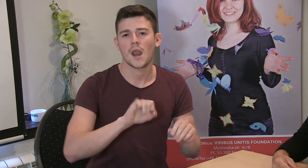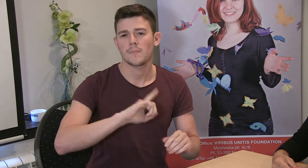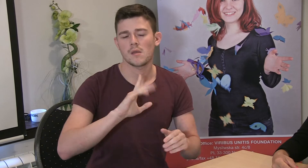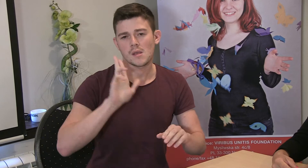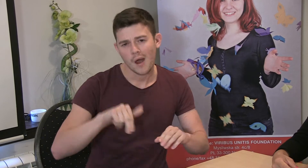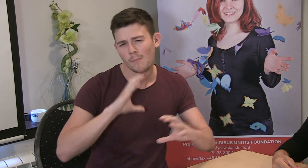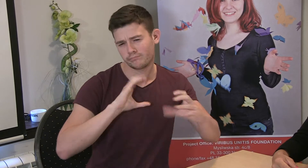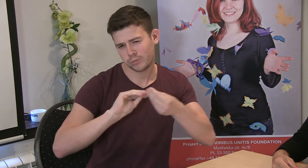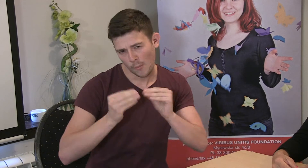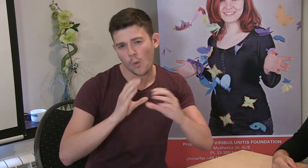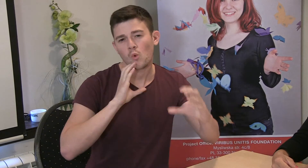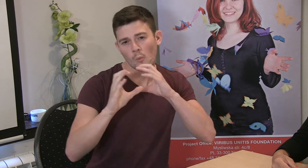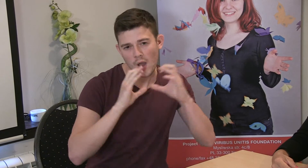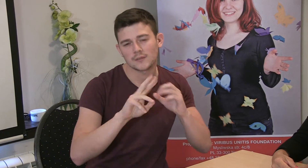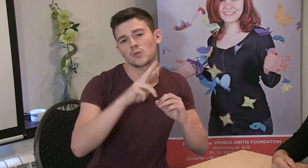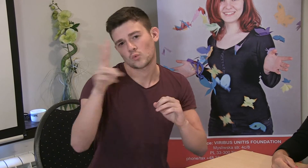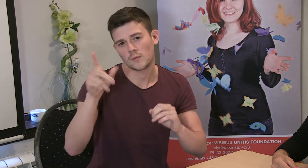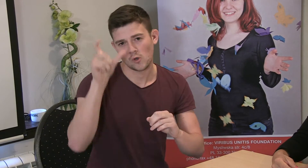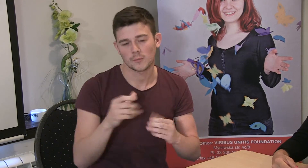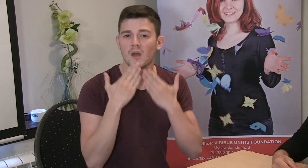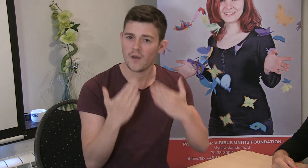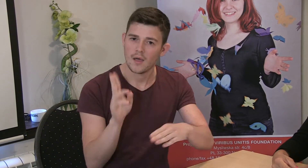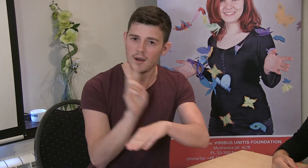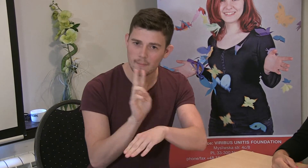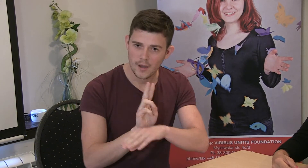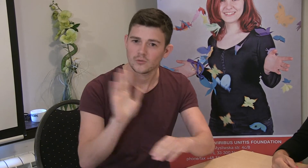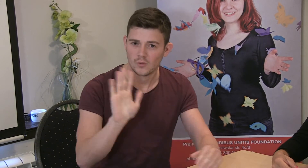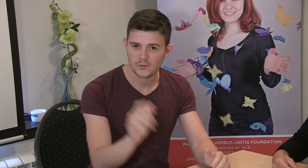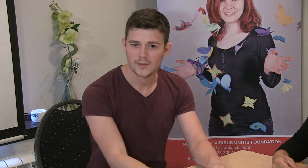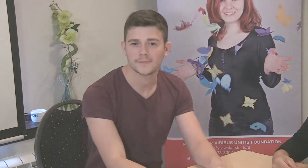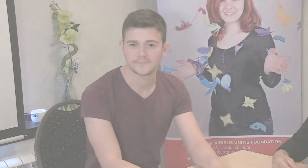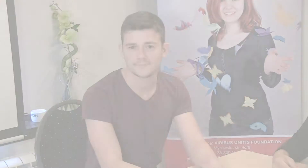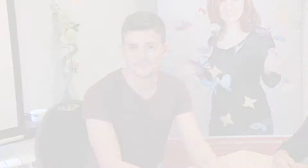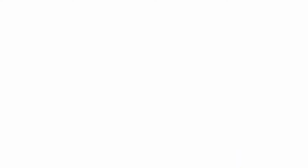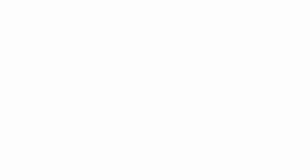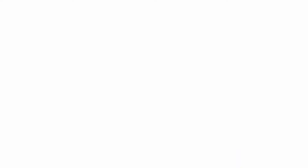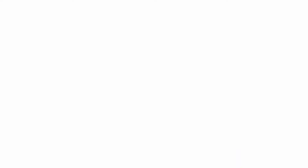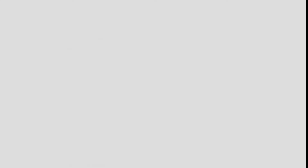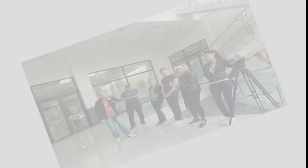angažuju više tumača da ne bude problema u komunikaciji.